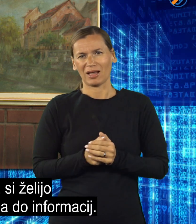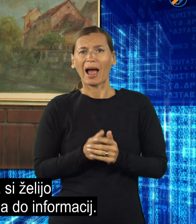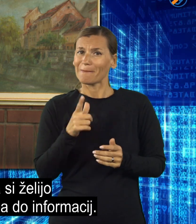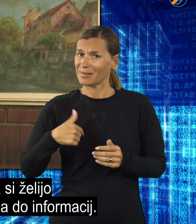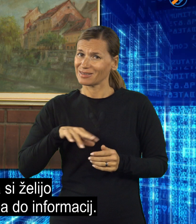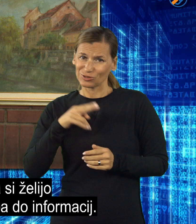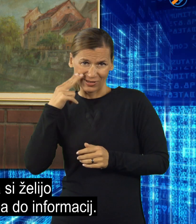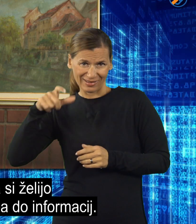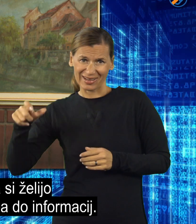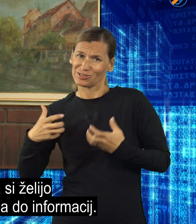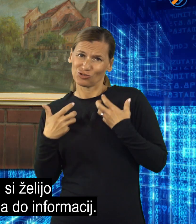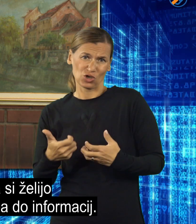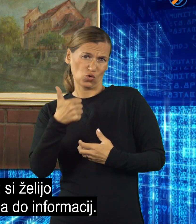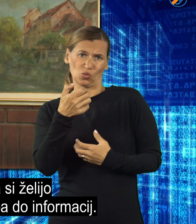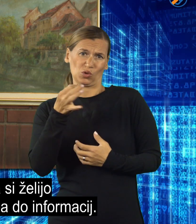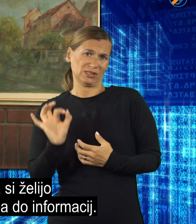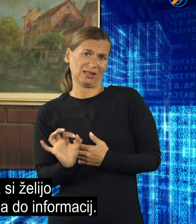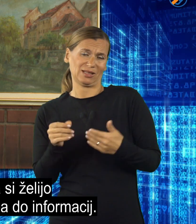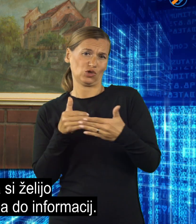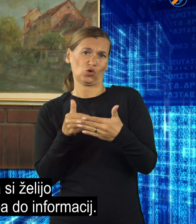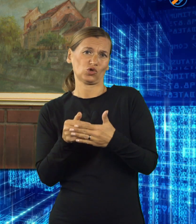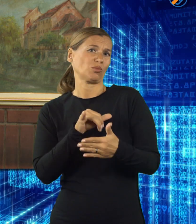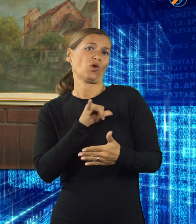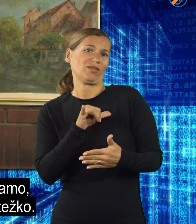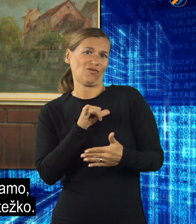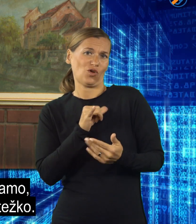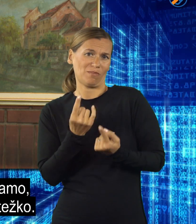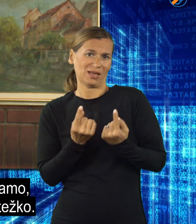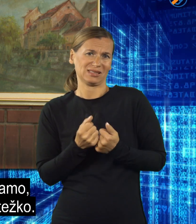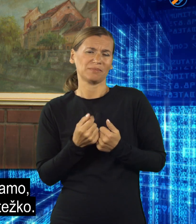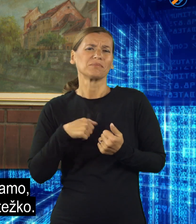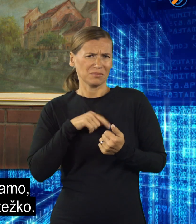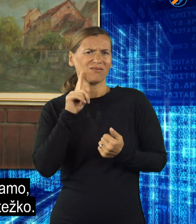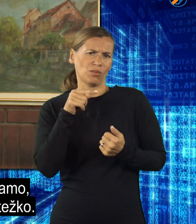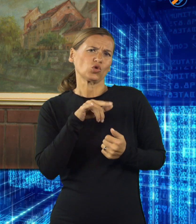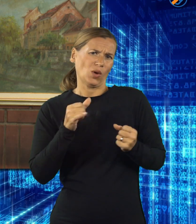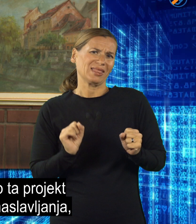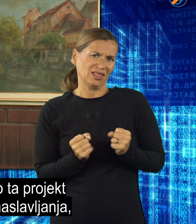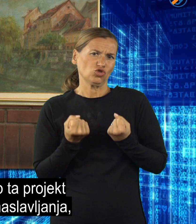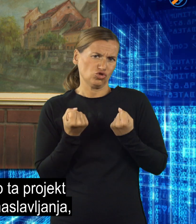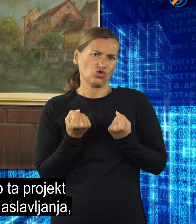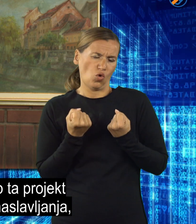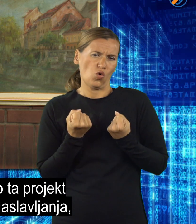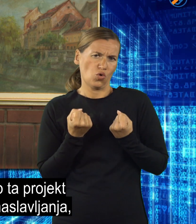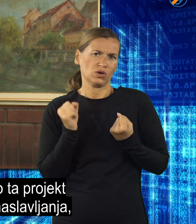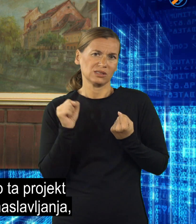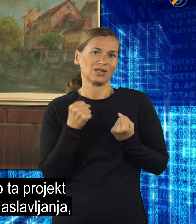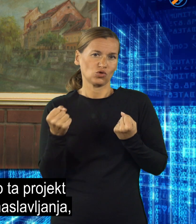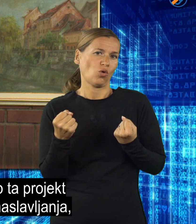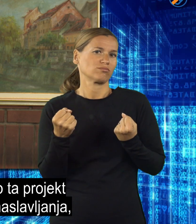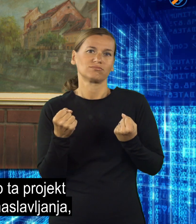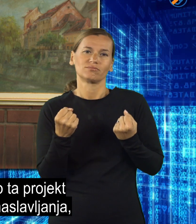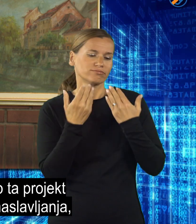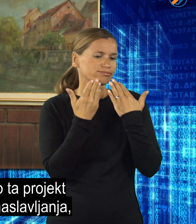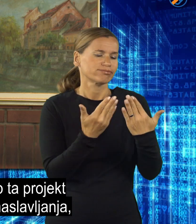gledalci želijo 100% dostopa do informacij. Mi se zavedamo, da je to zelo težko, zato pozdravljamo